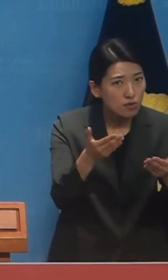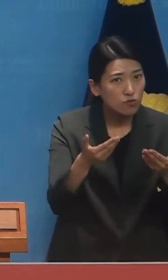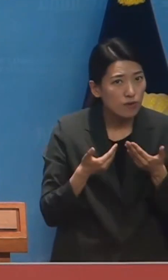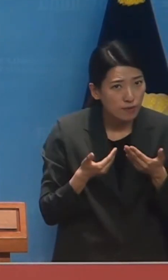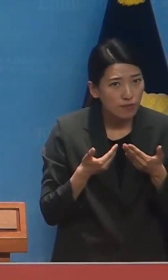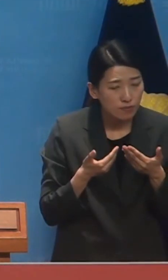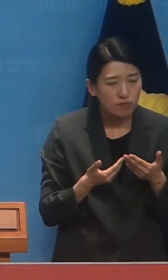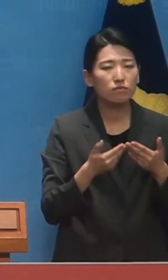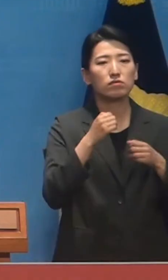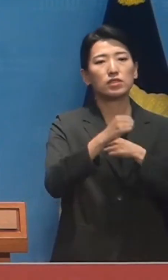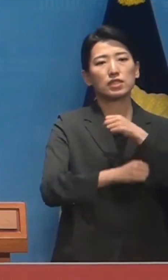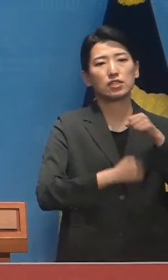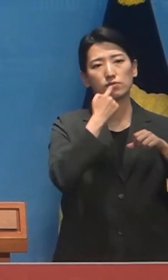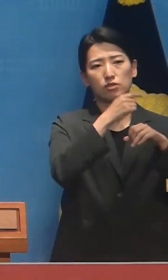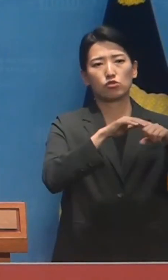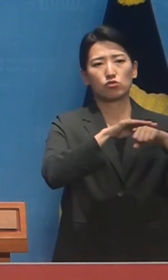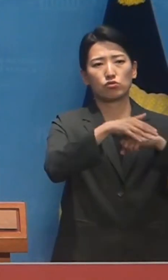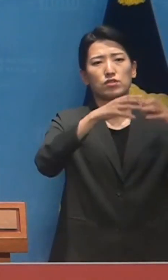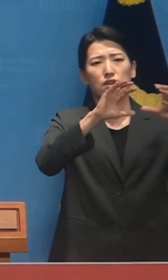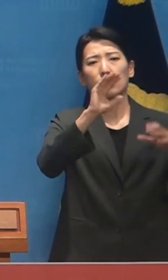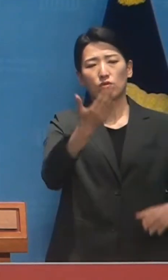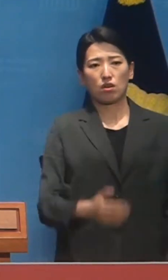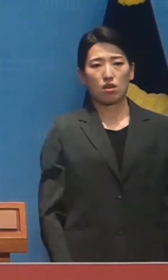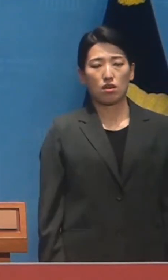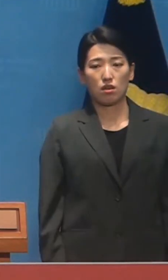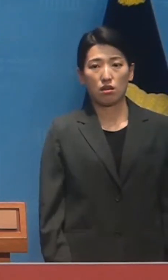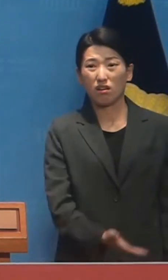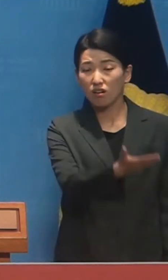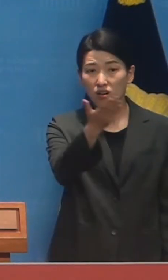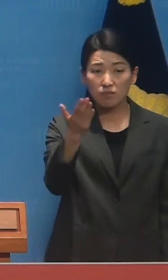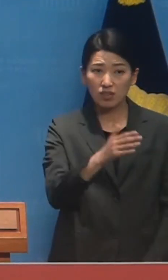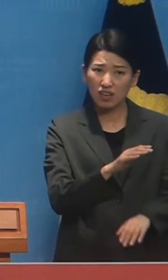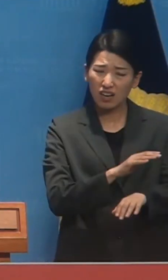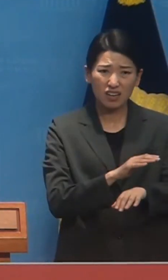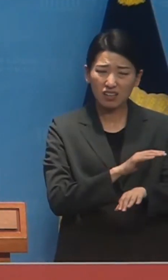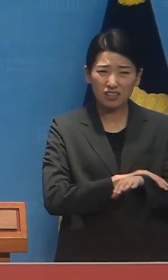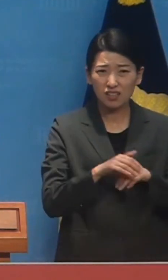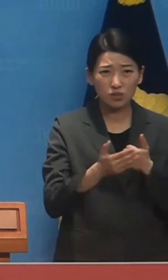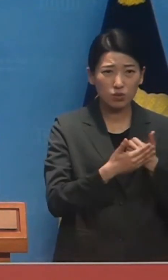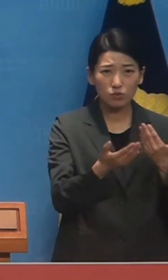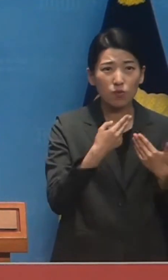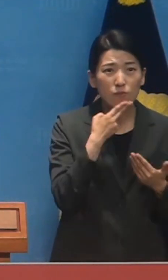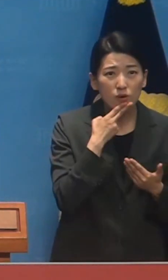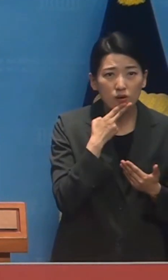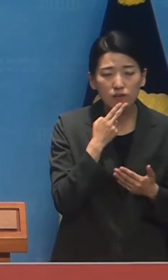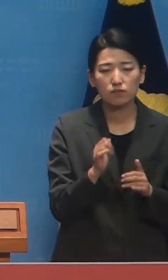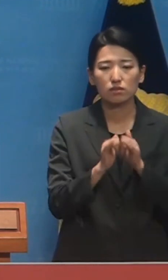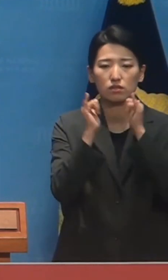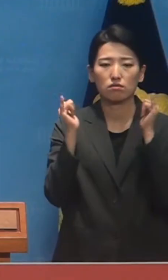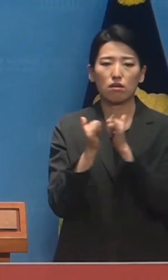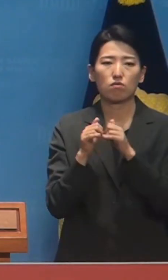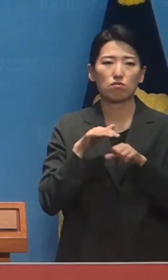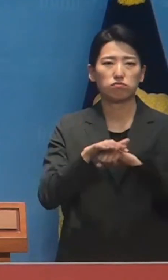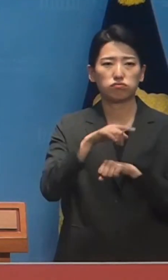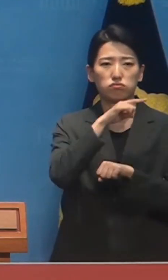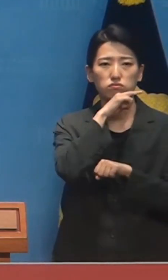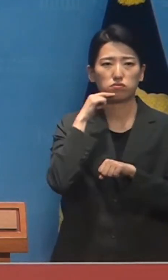하지 못할 경우에는 사회주의, 공산주의로 속히